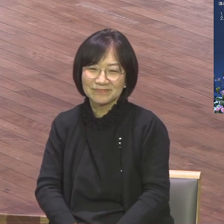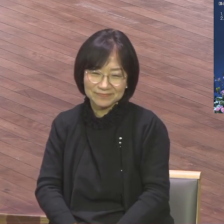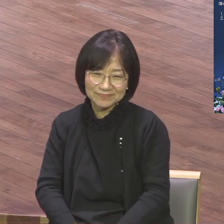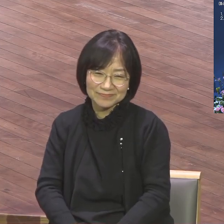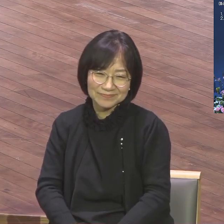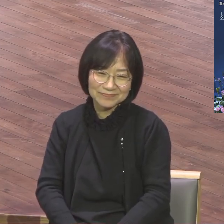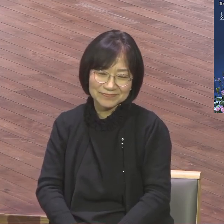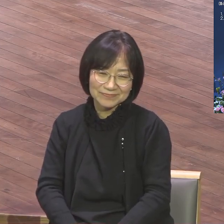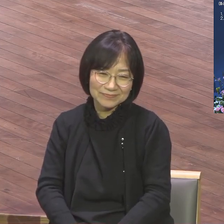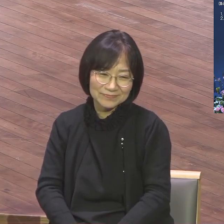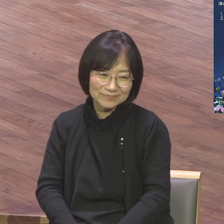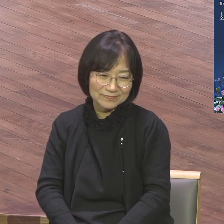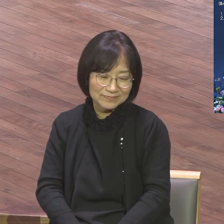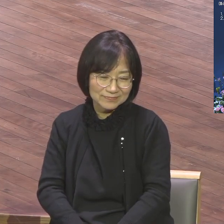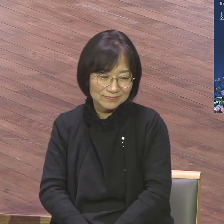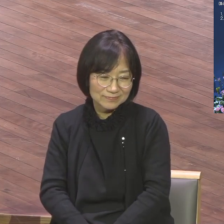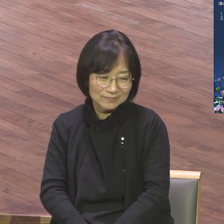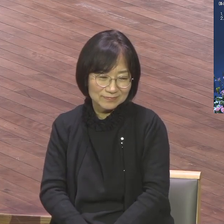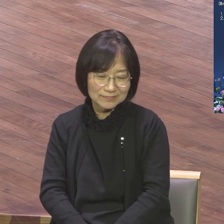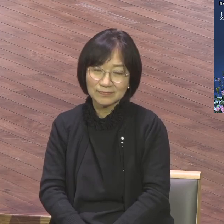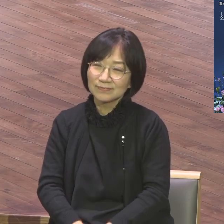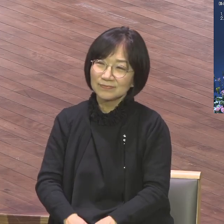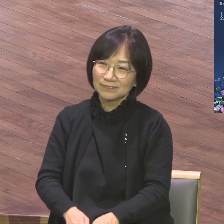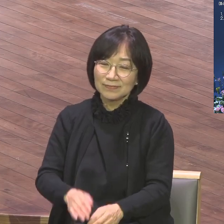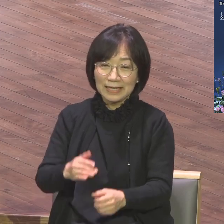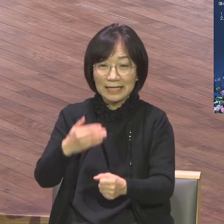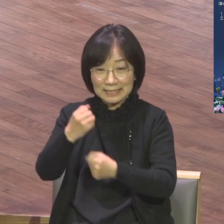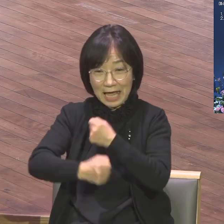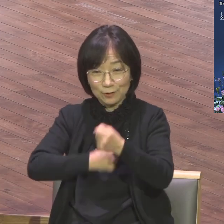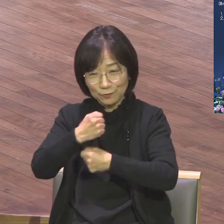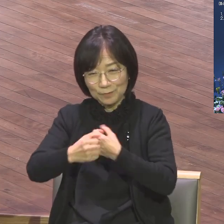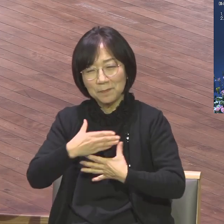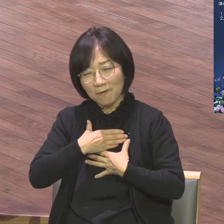하나님 앞에 여러분 정말 자유하시길 바랍니다.